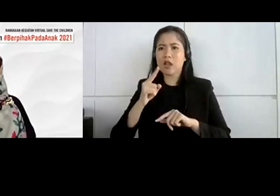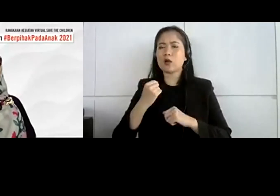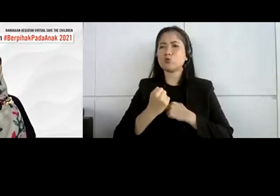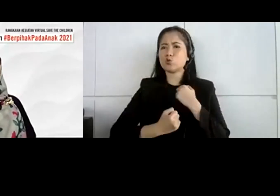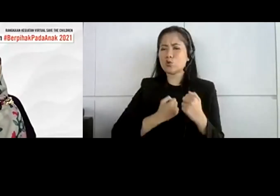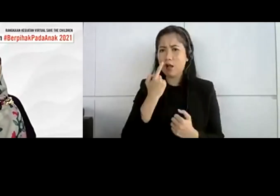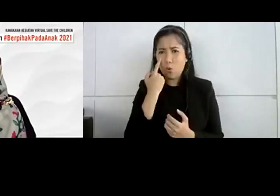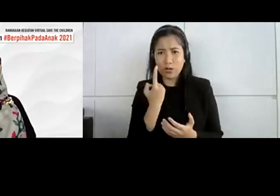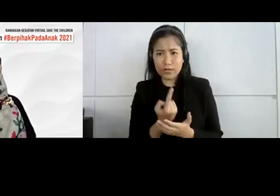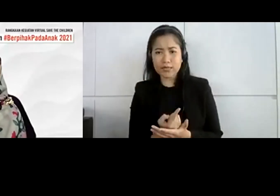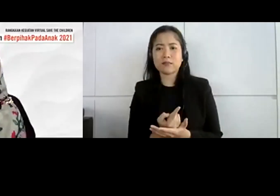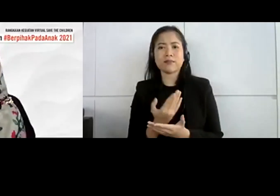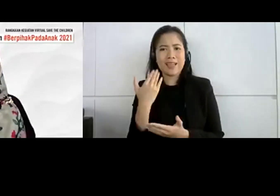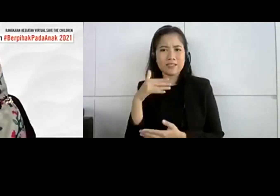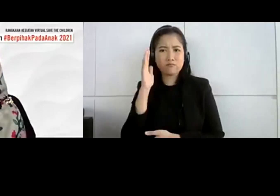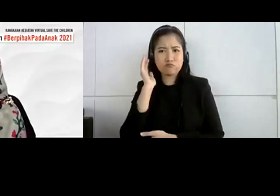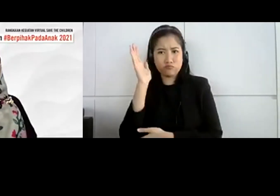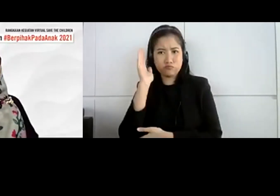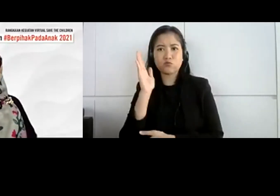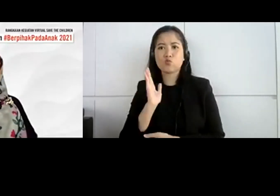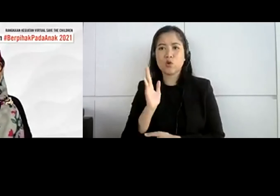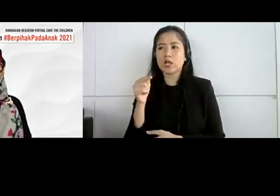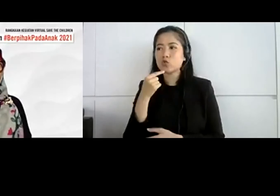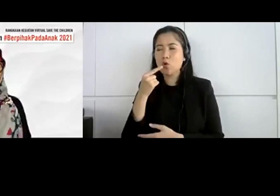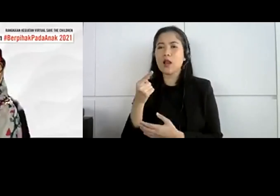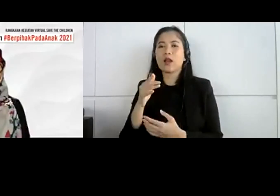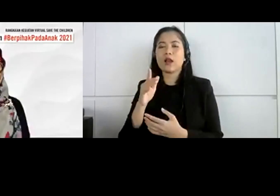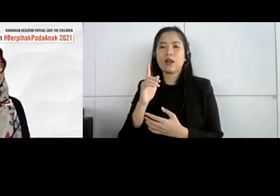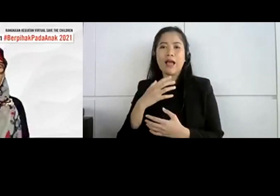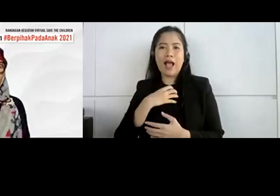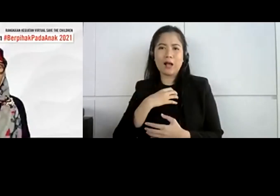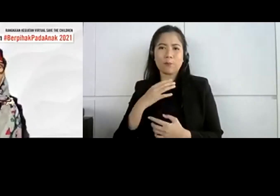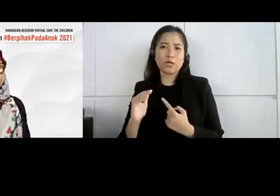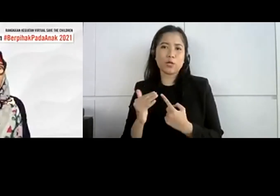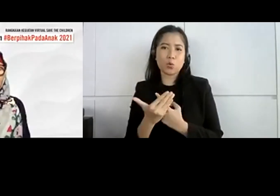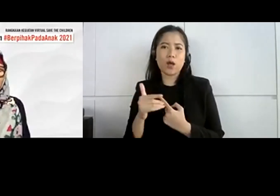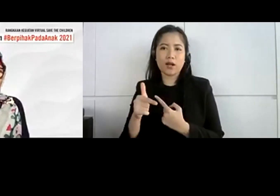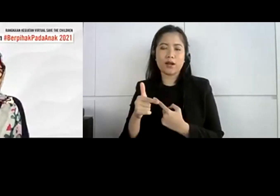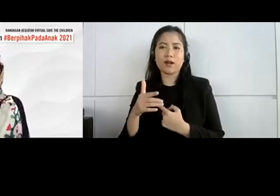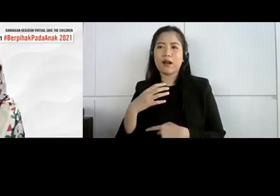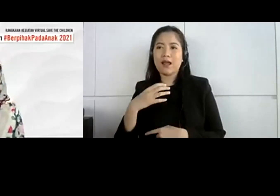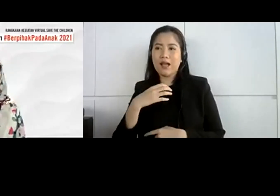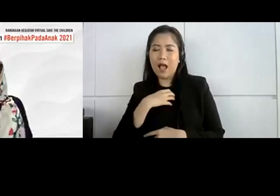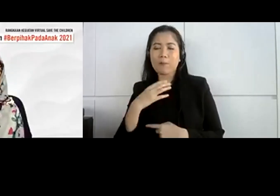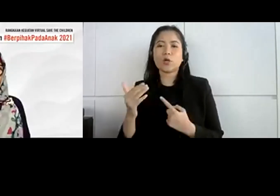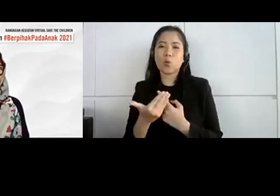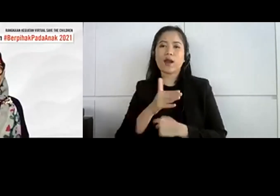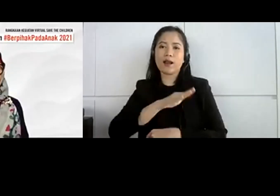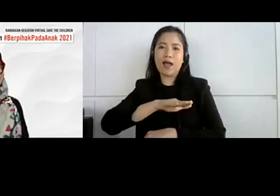dilakukan untuk memberikan khususnya hak perlindungan kepada anak-anak kita di satuan pendidikan sekolah dasar.